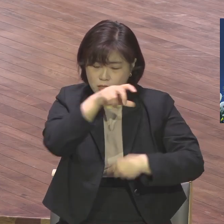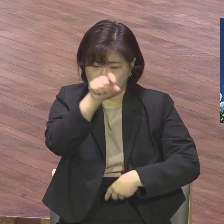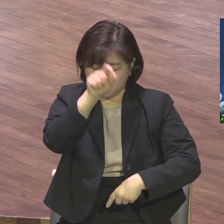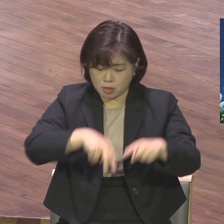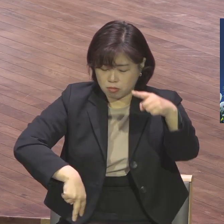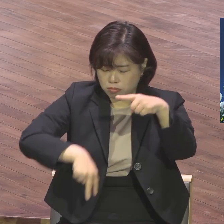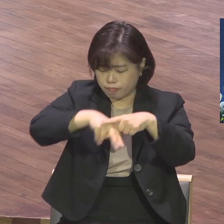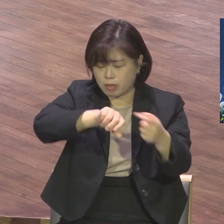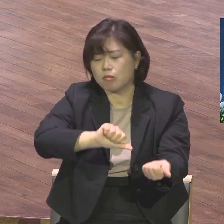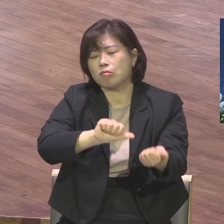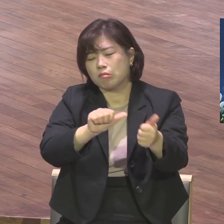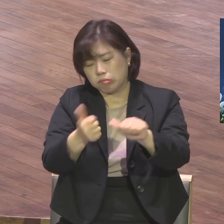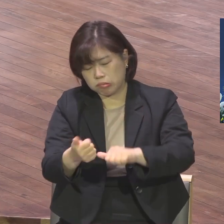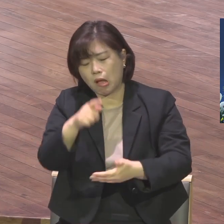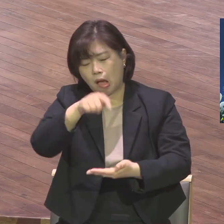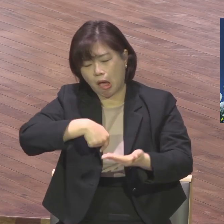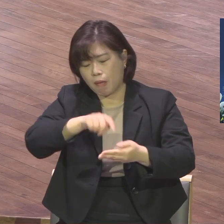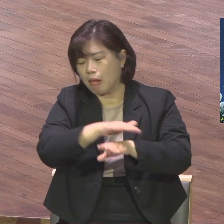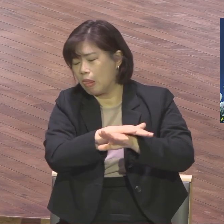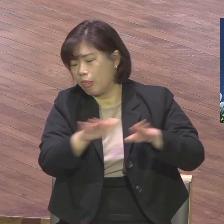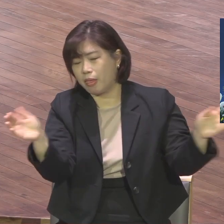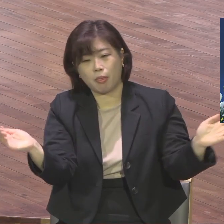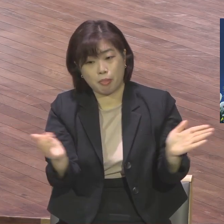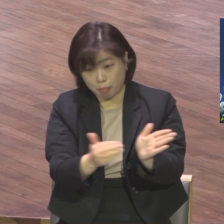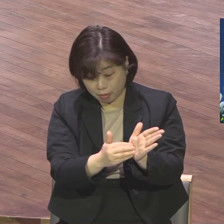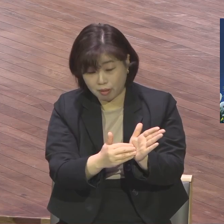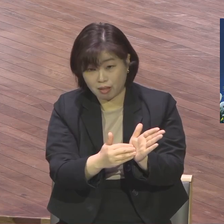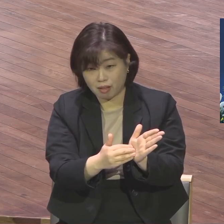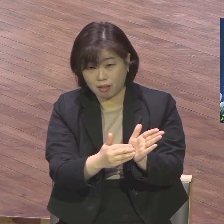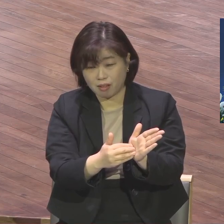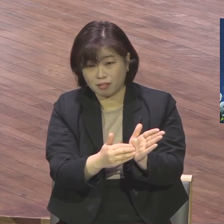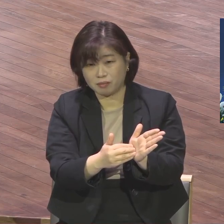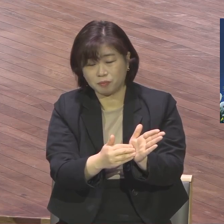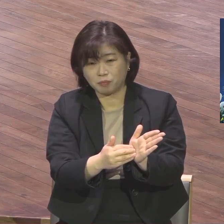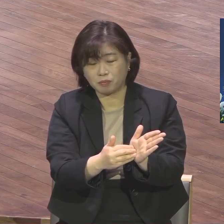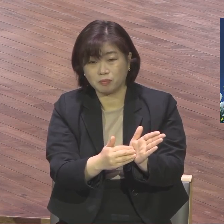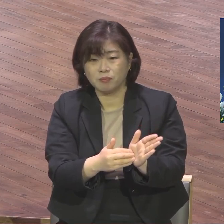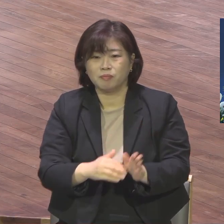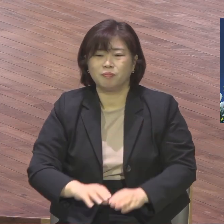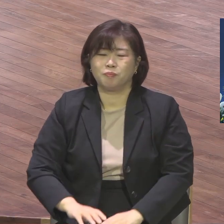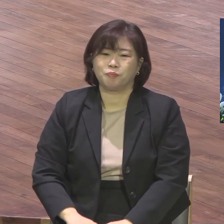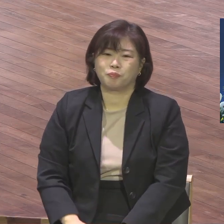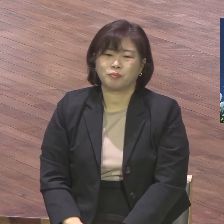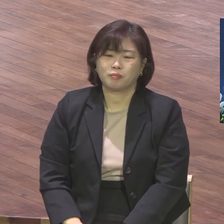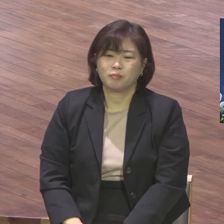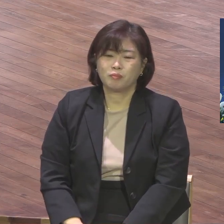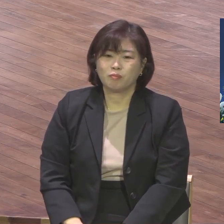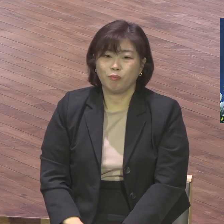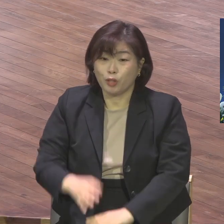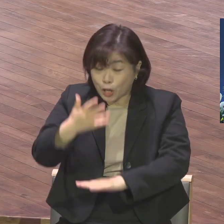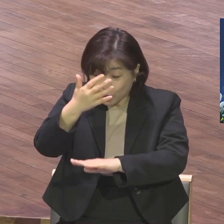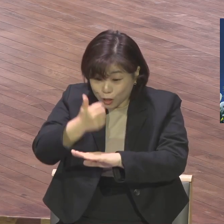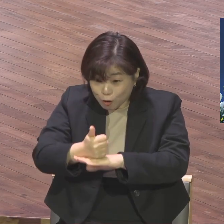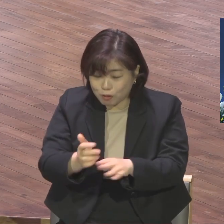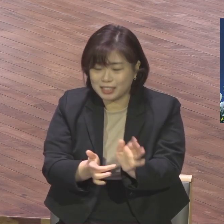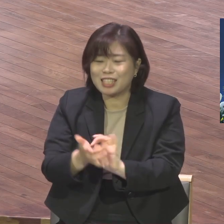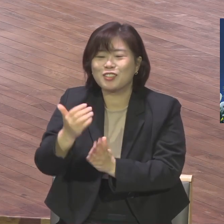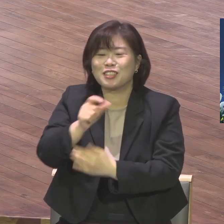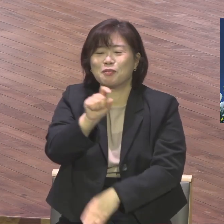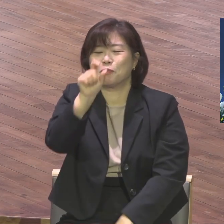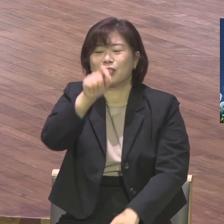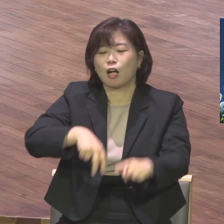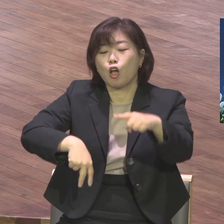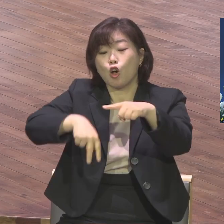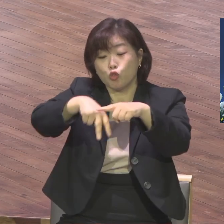구원받아요. 피 흘리심으로, 보혈 흘리심으로 우리의 모든 죄와